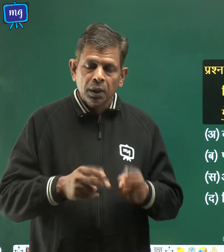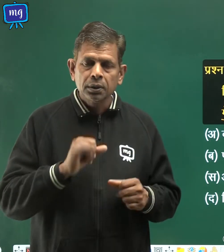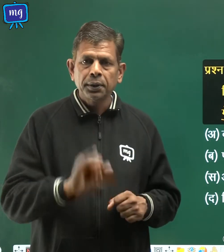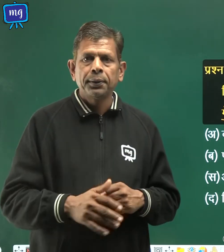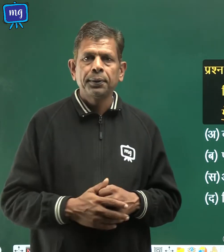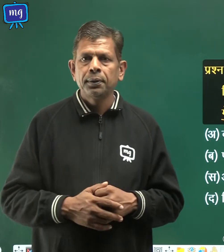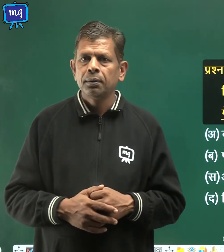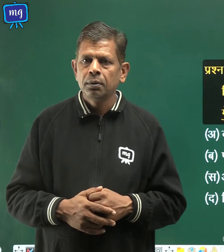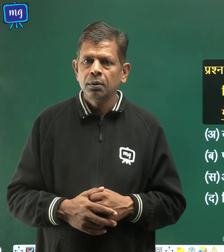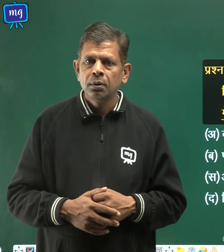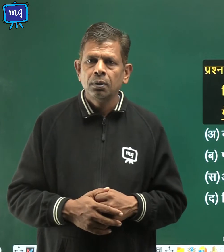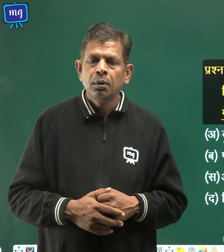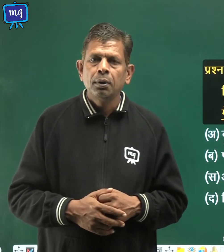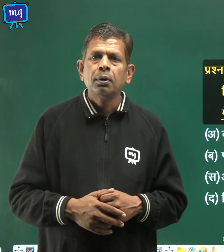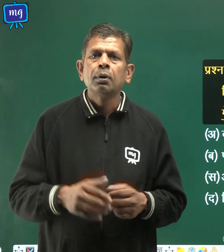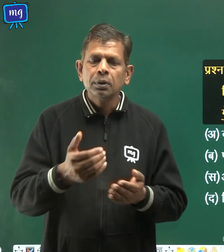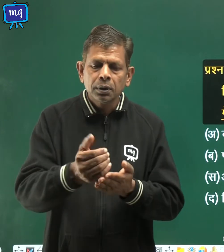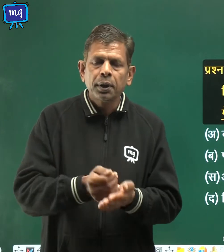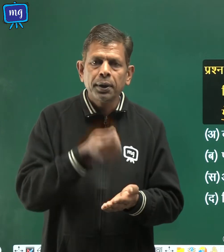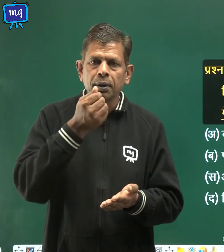है? दही,